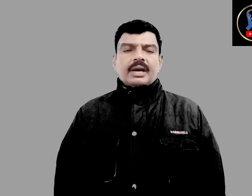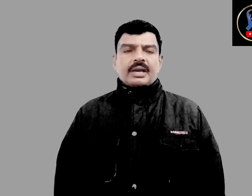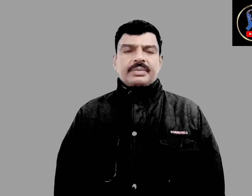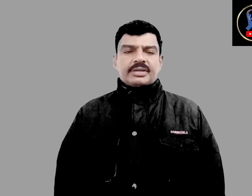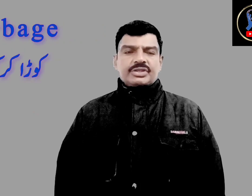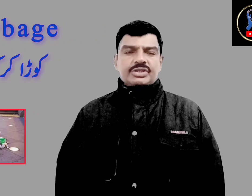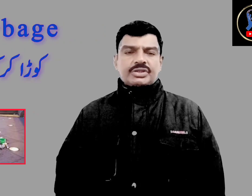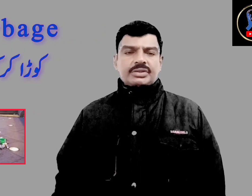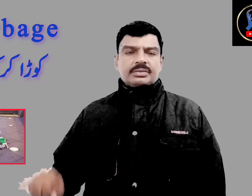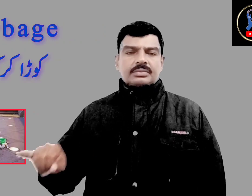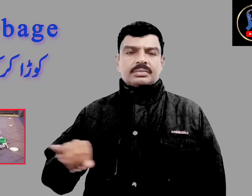गार्बेज,